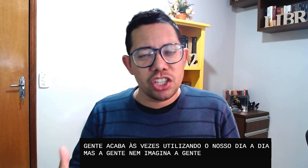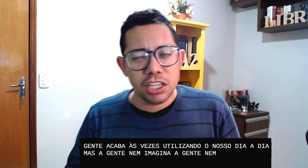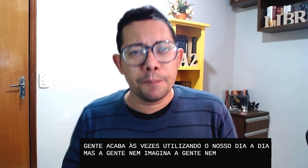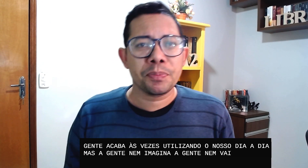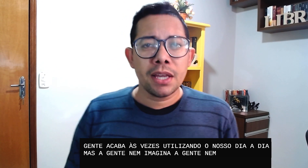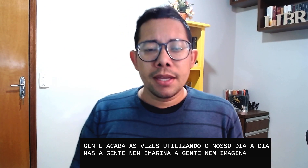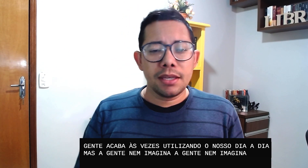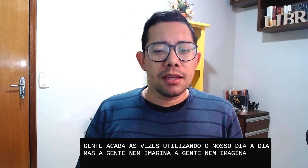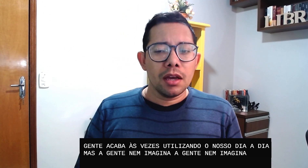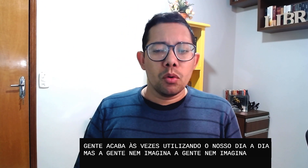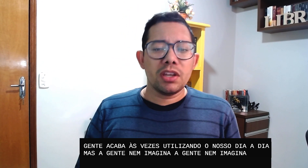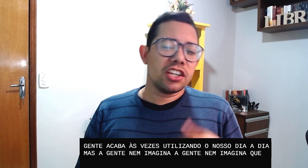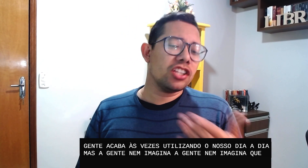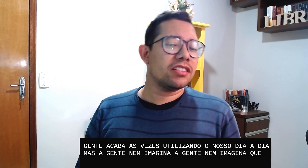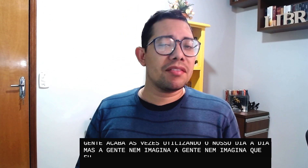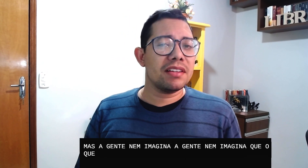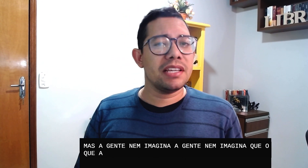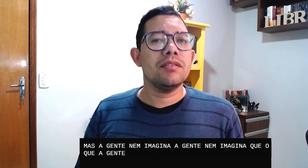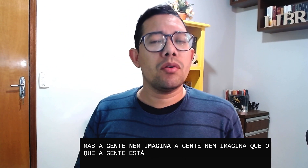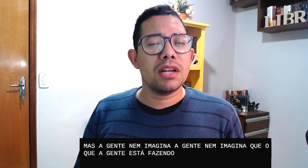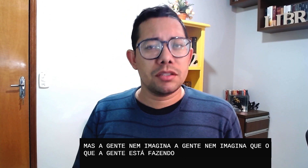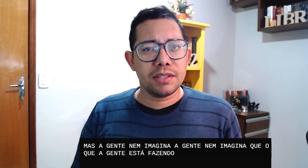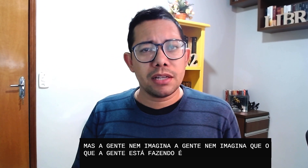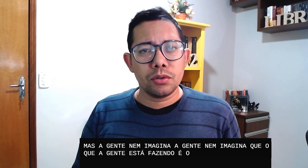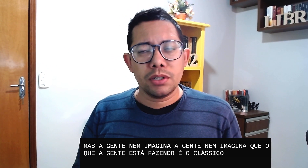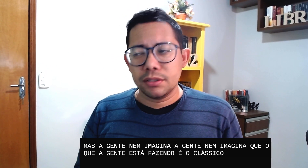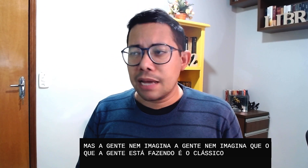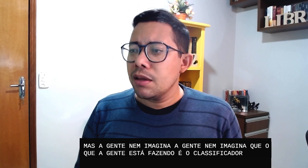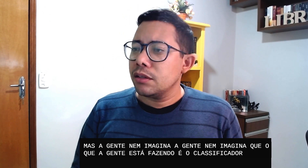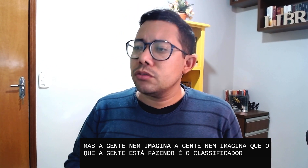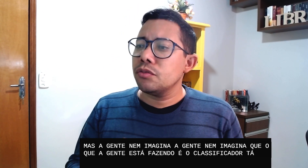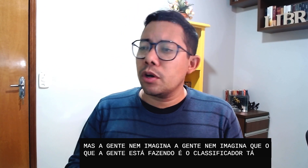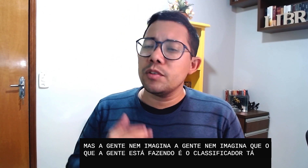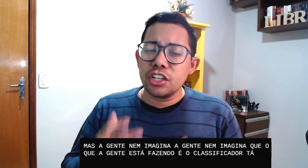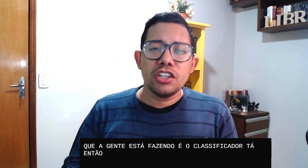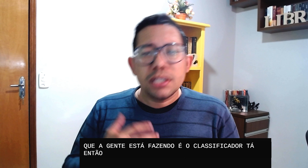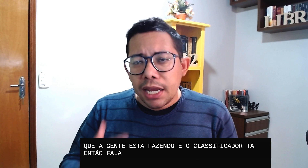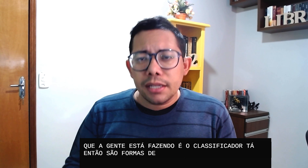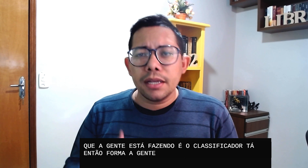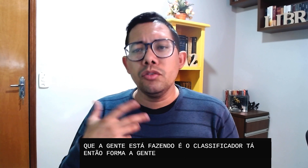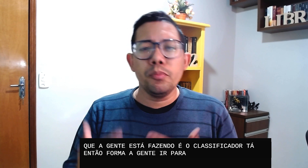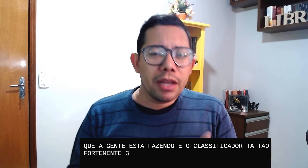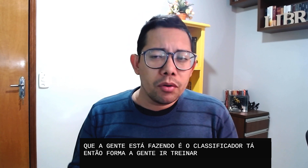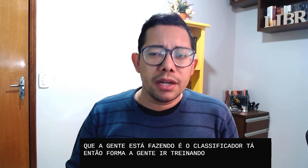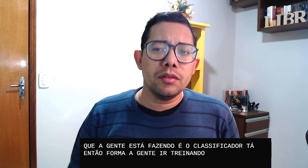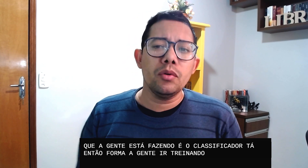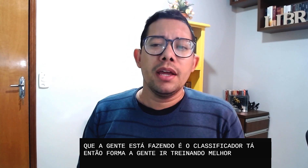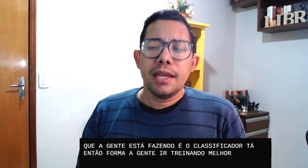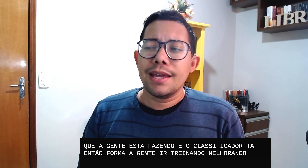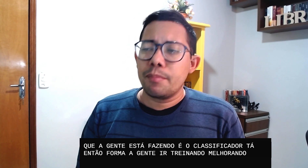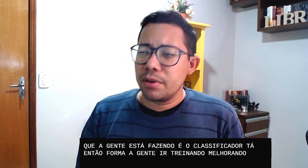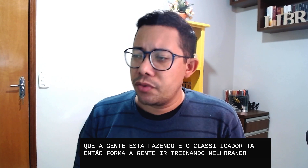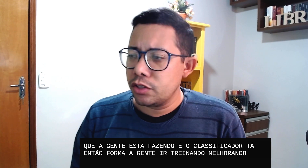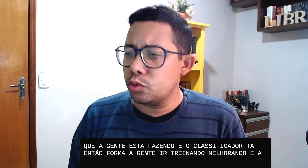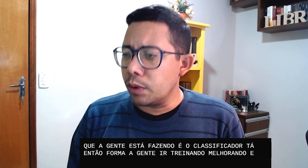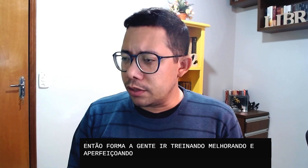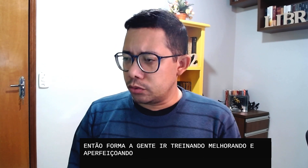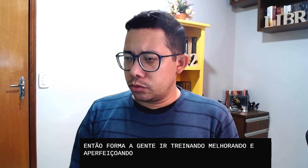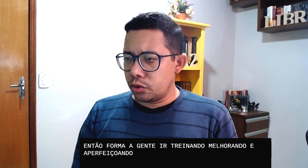a gente nem imagina que o que a gente está fazendo é o classificador, tá? Então, são formas de a gente ir treinando, melhorando e aperfeiçoando, tudo